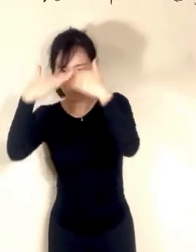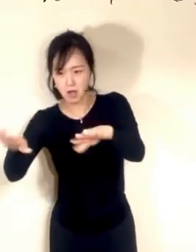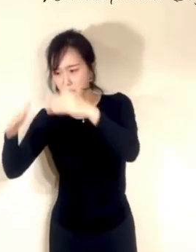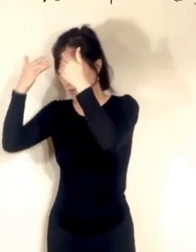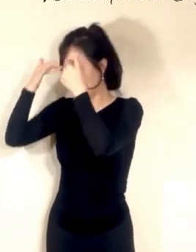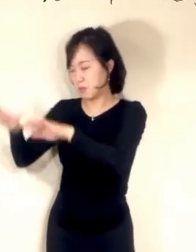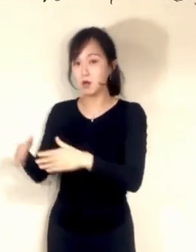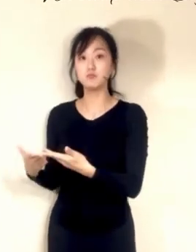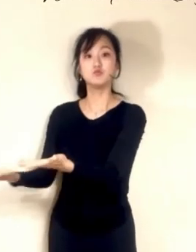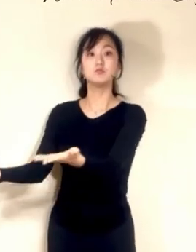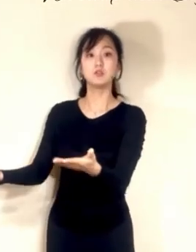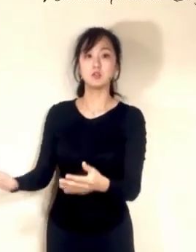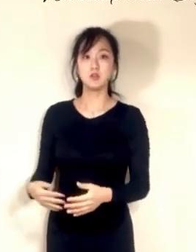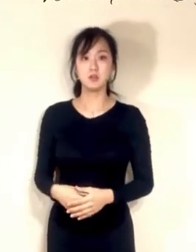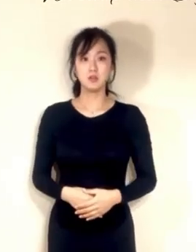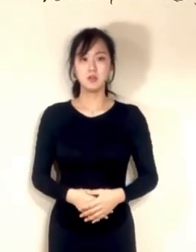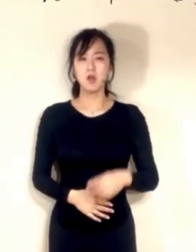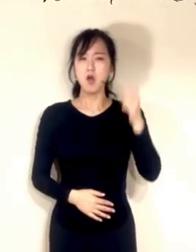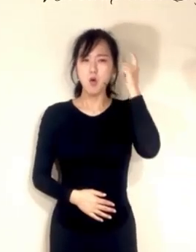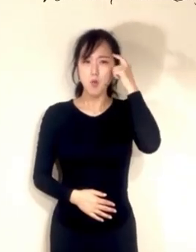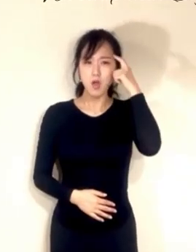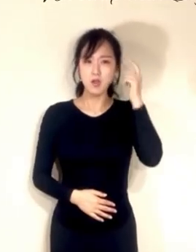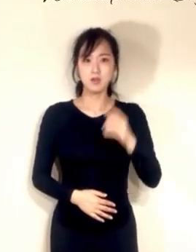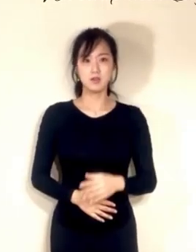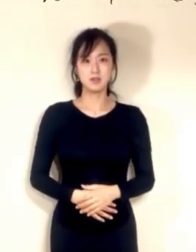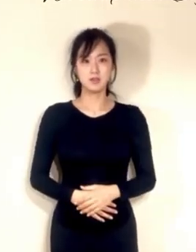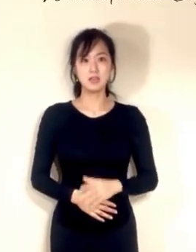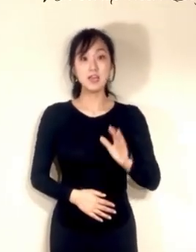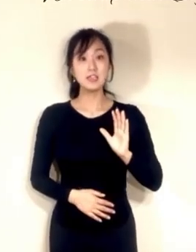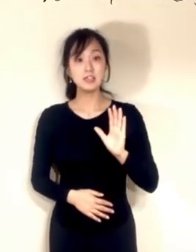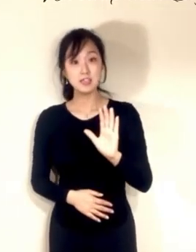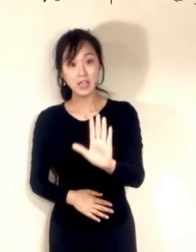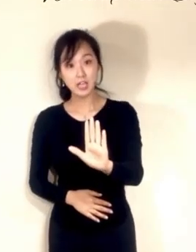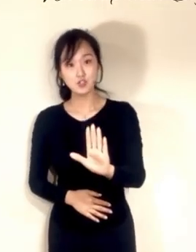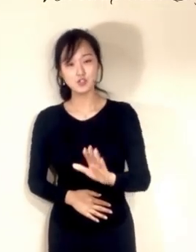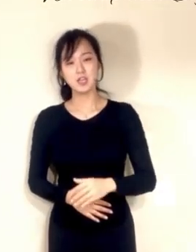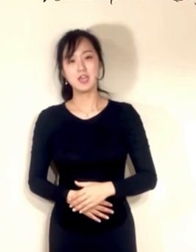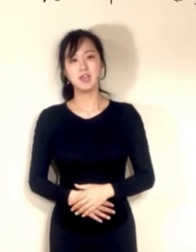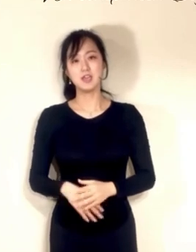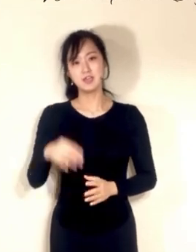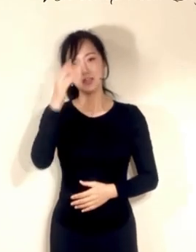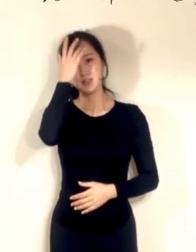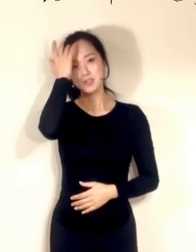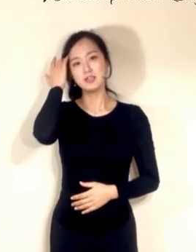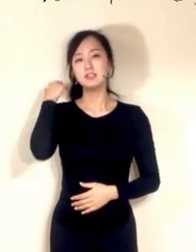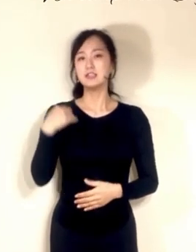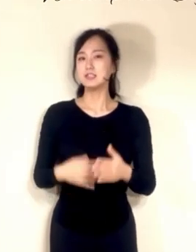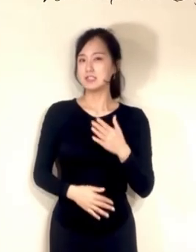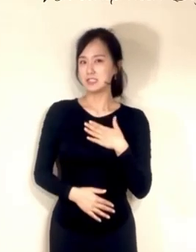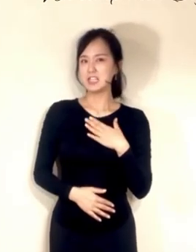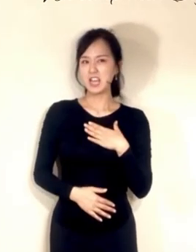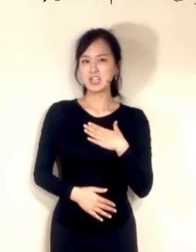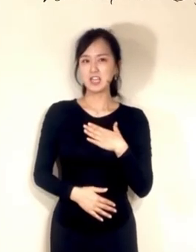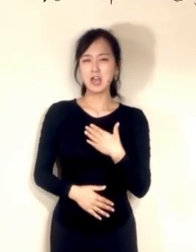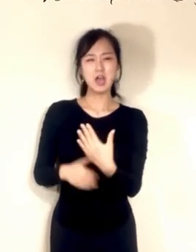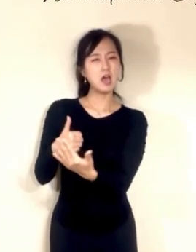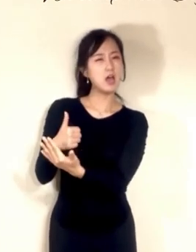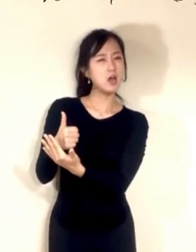나중에 자기가 이제 곧 이 청지기 직에서 쫓겨나게 되었을 때 자기가